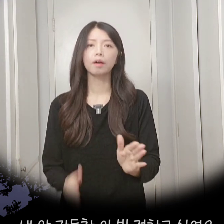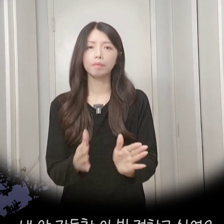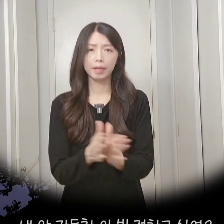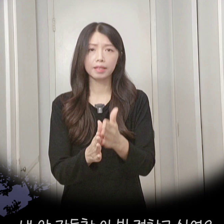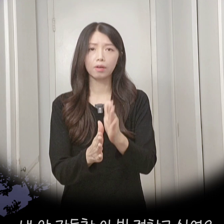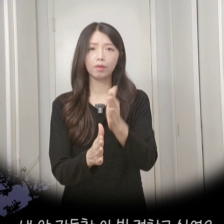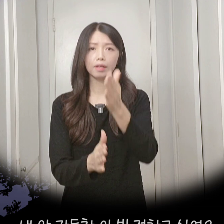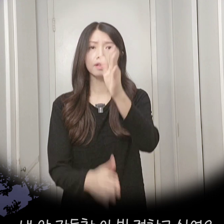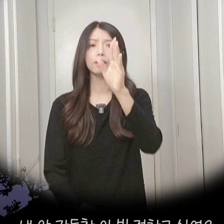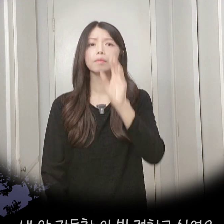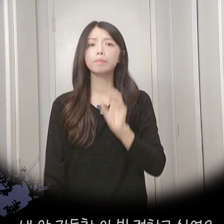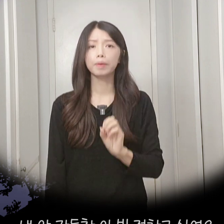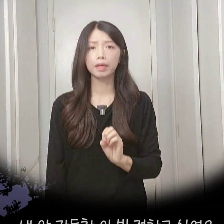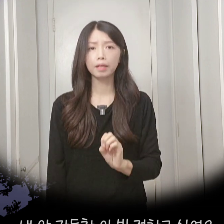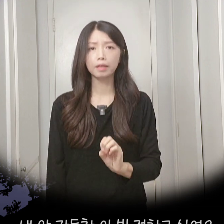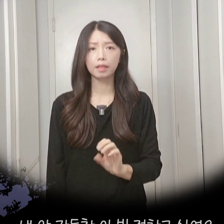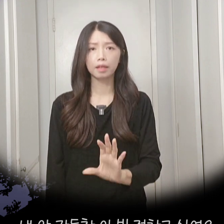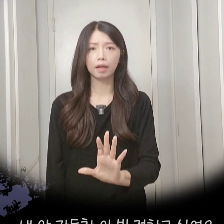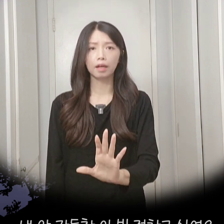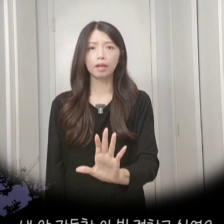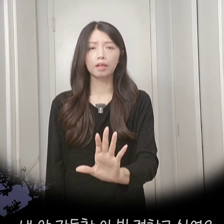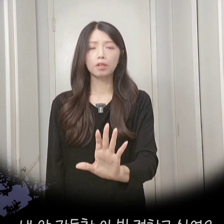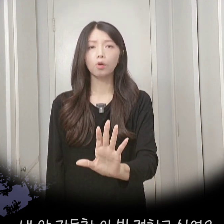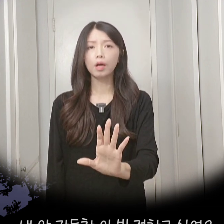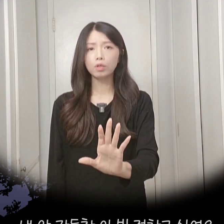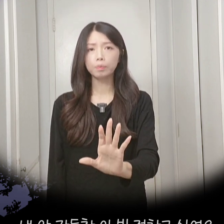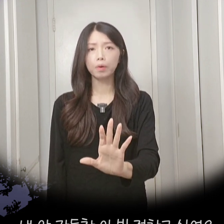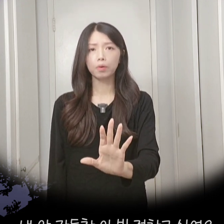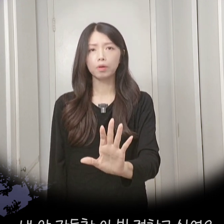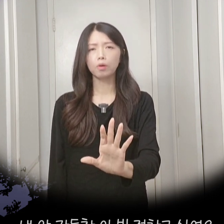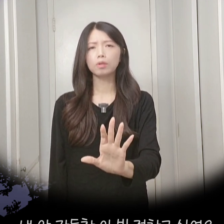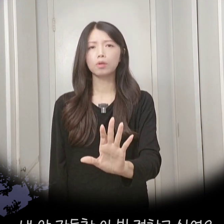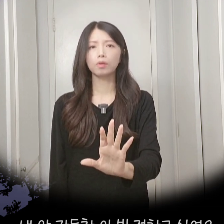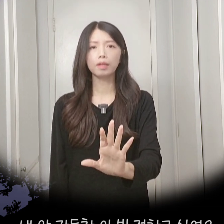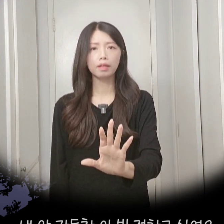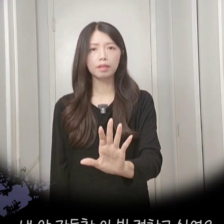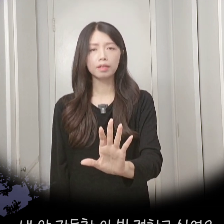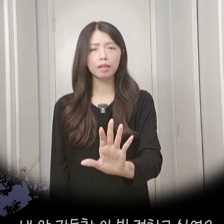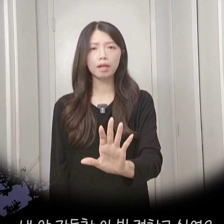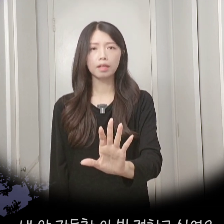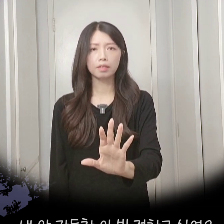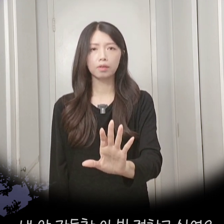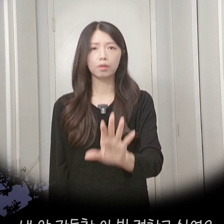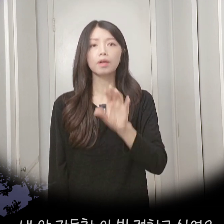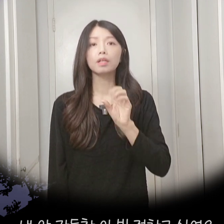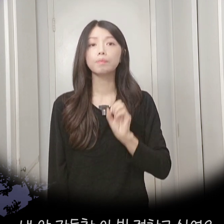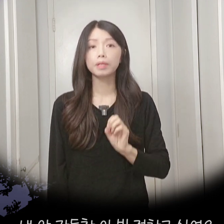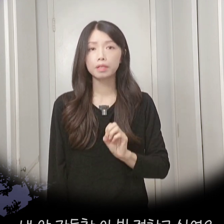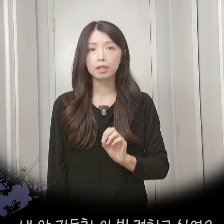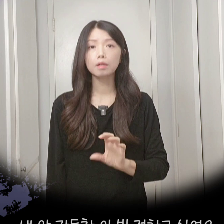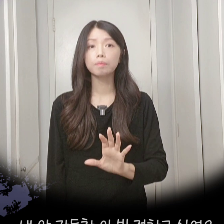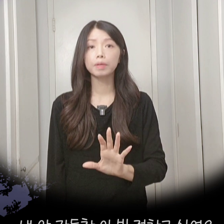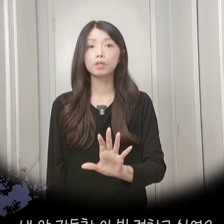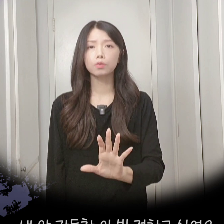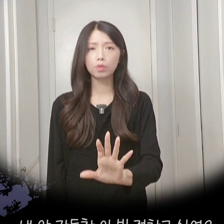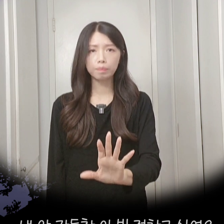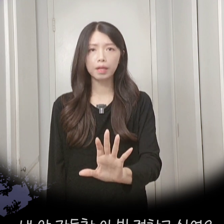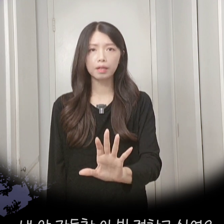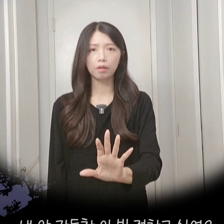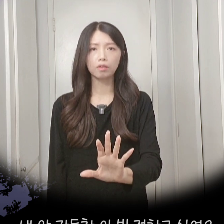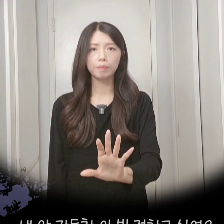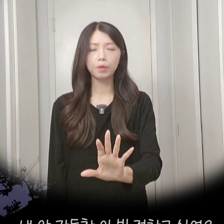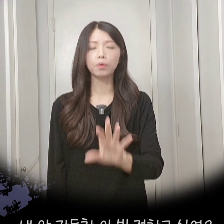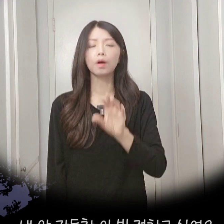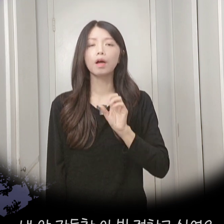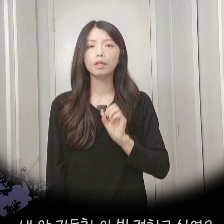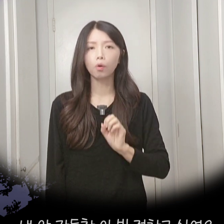돼요. 반짝거리는 빛 전하고 싶어요. 여기서 전하다는 생략을 했어요. 이 빛을 비추고 싶다는